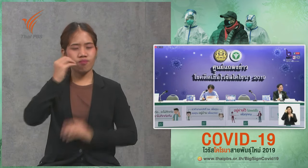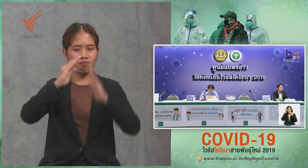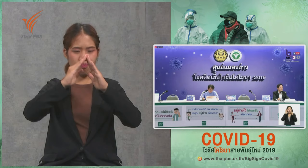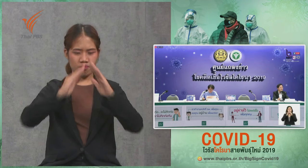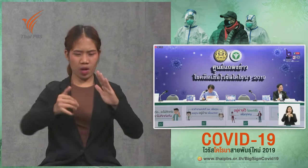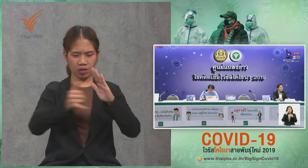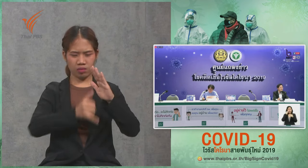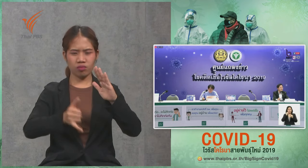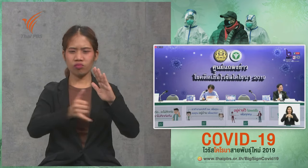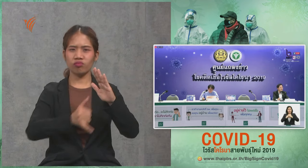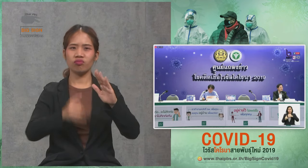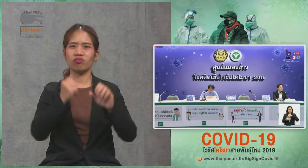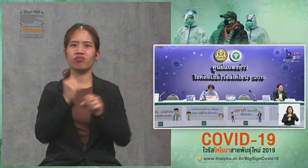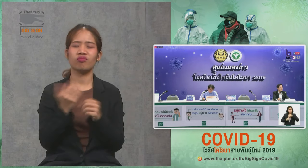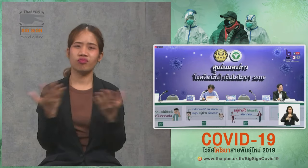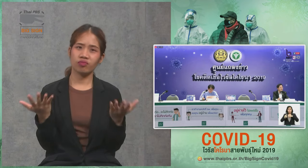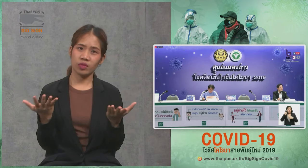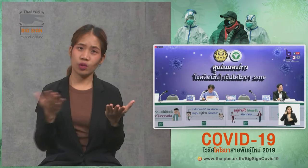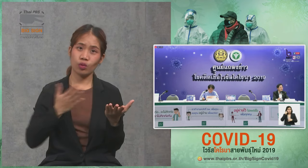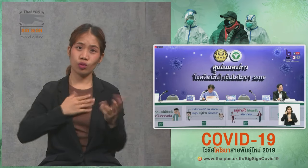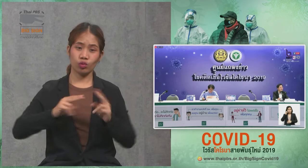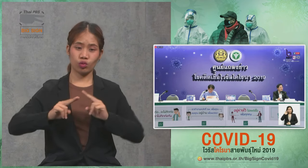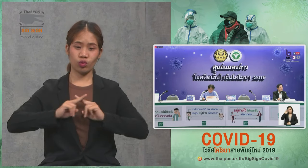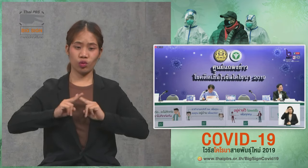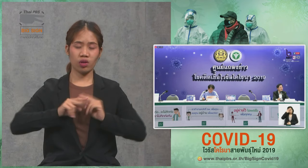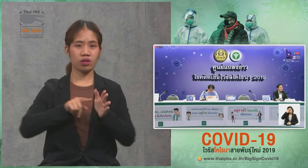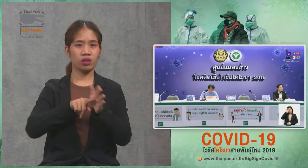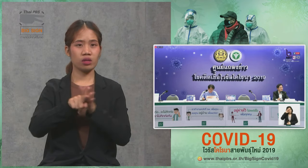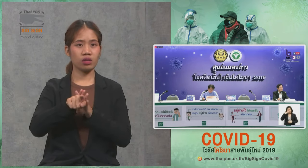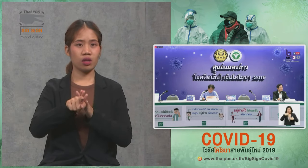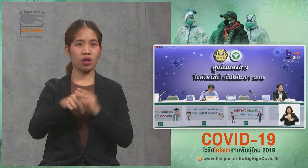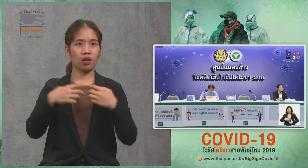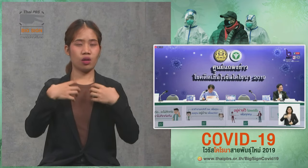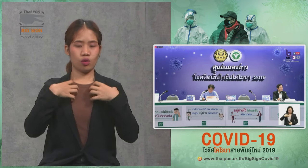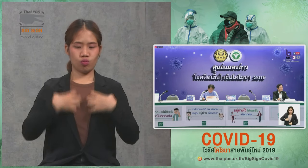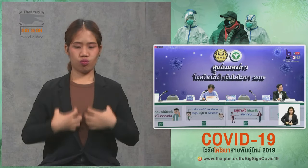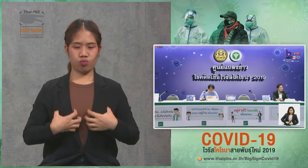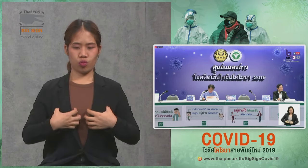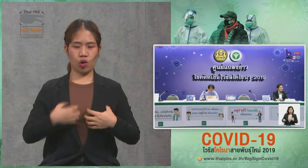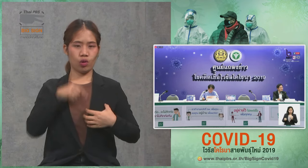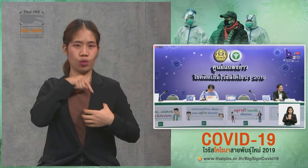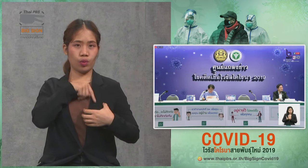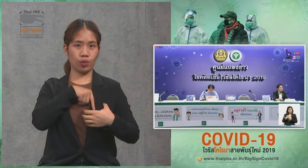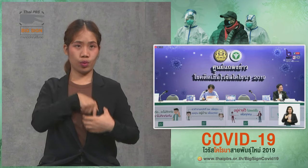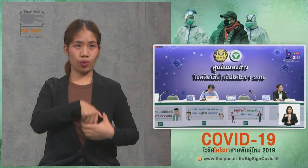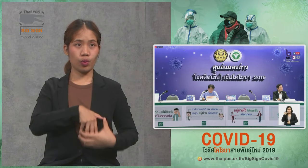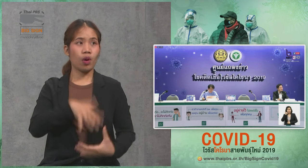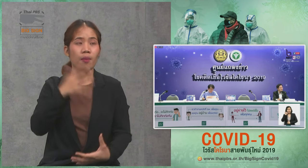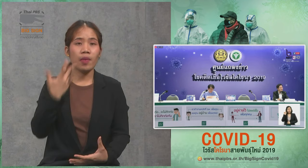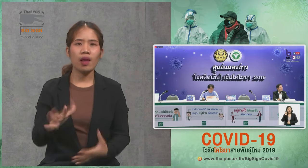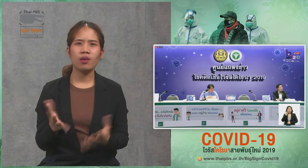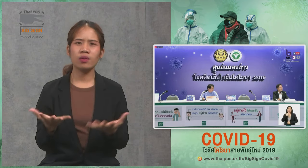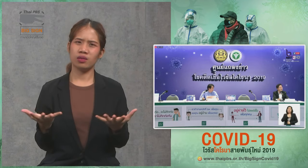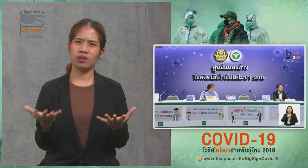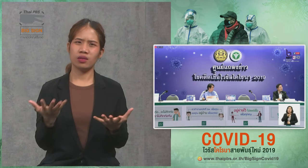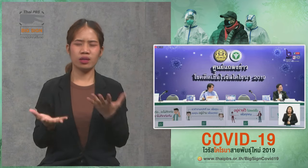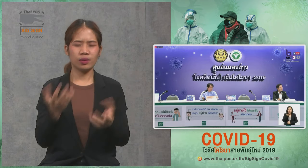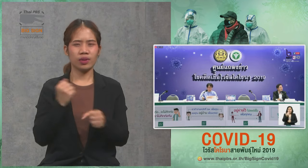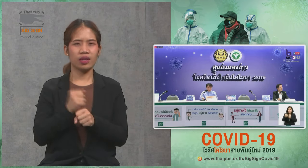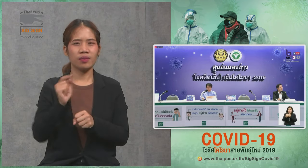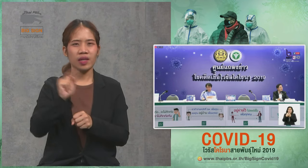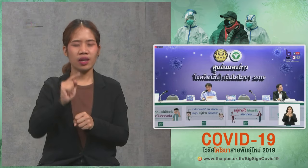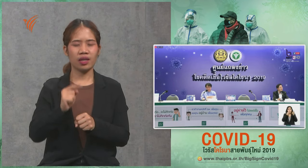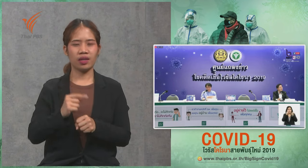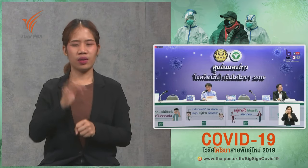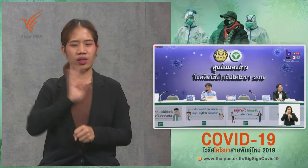รู้ได้อย่างไรว่าตนเองเชื้อลงปอดไปแล้วอะไรอย่างเงี้ยค่ะหรือว่าจะมีจุดไหนคือให้เขาประเมินอาการ